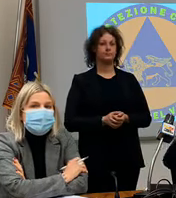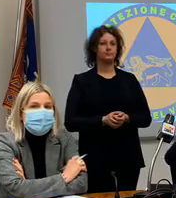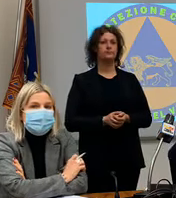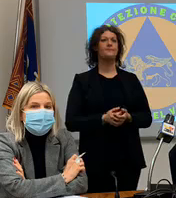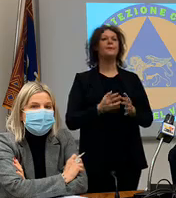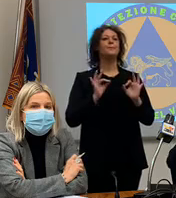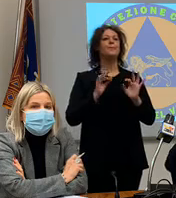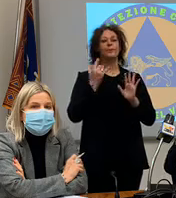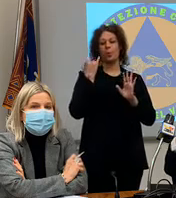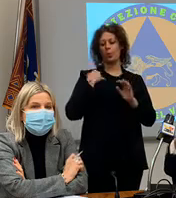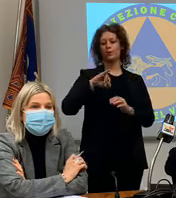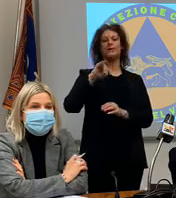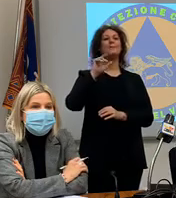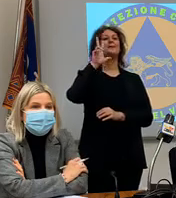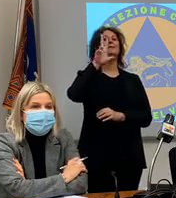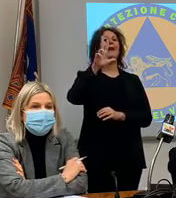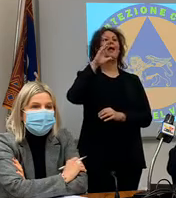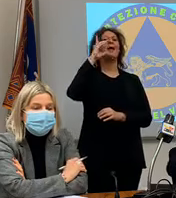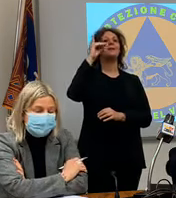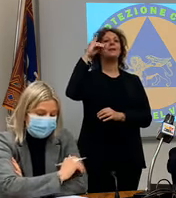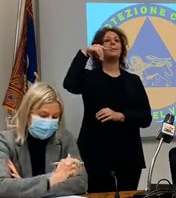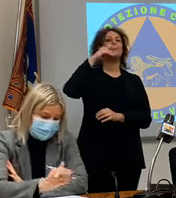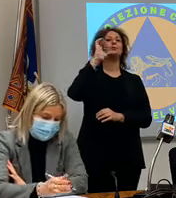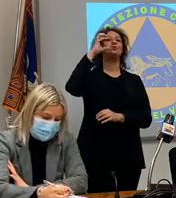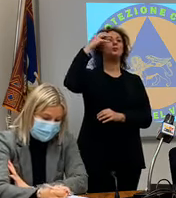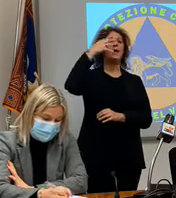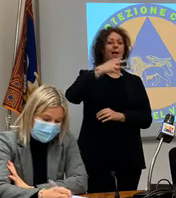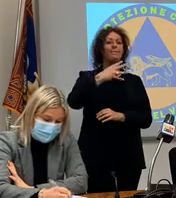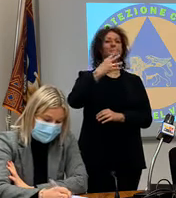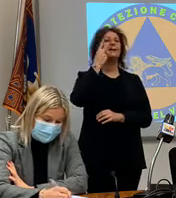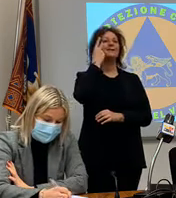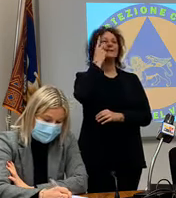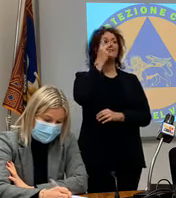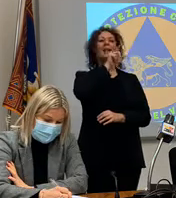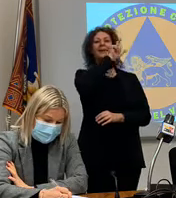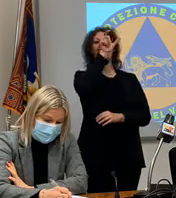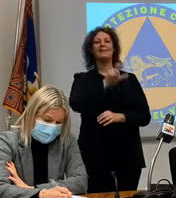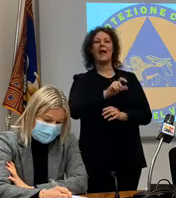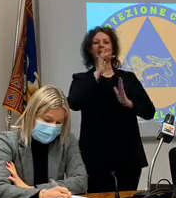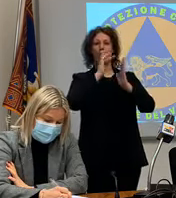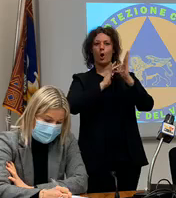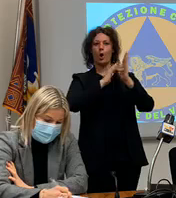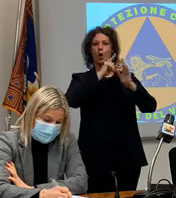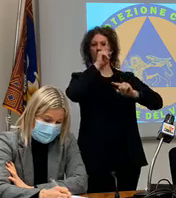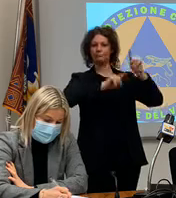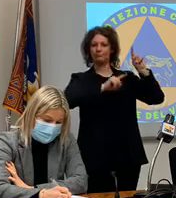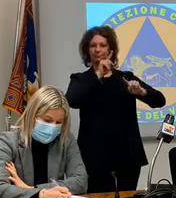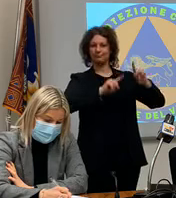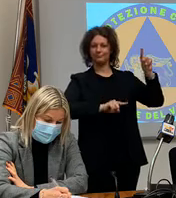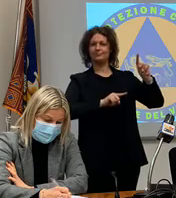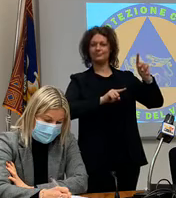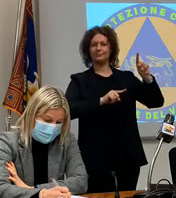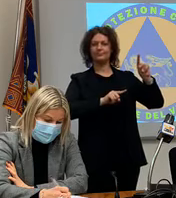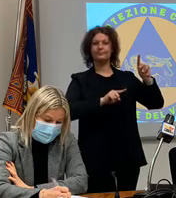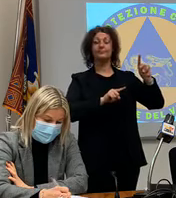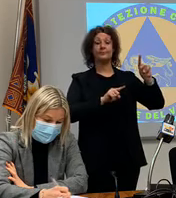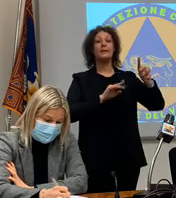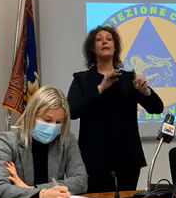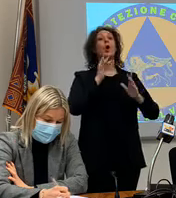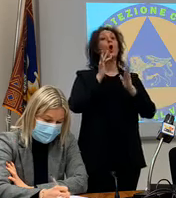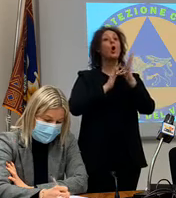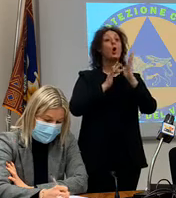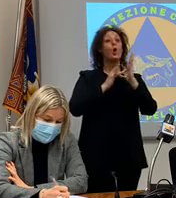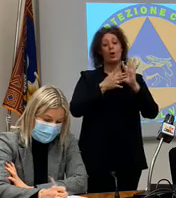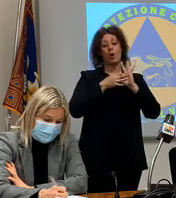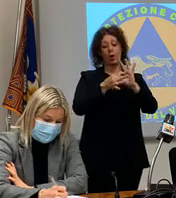dpcm come sono stati variati i colori delle regioni i colori delle regioni significa gli scenari di rischio